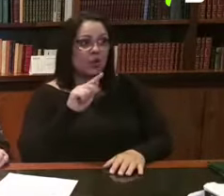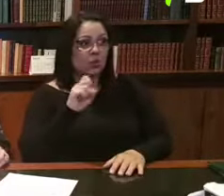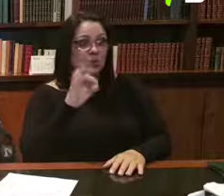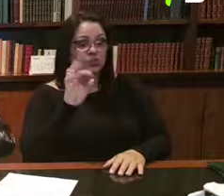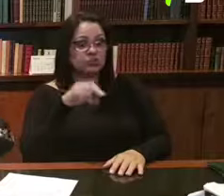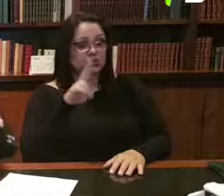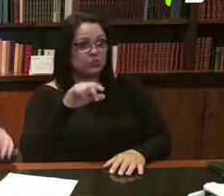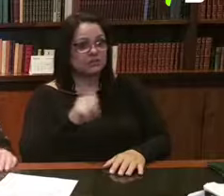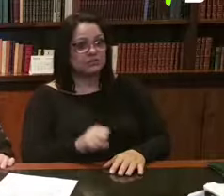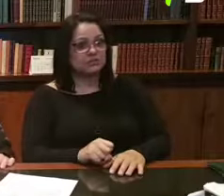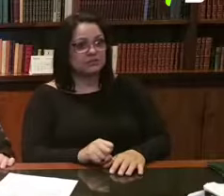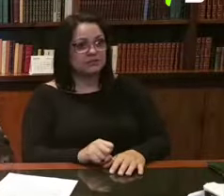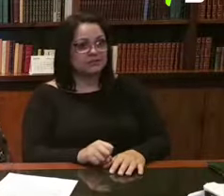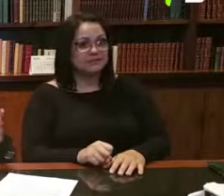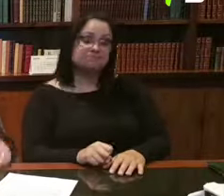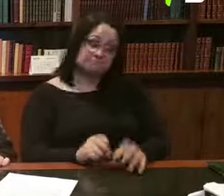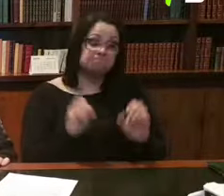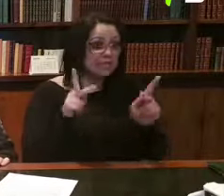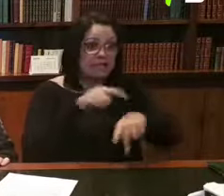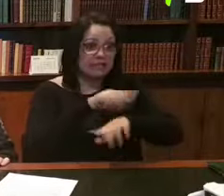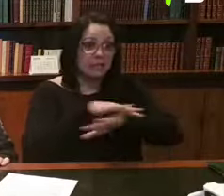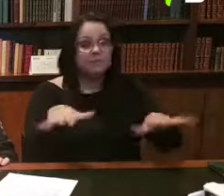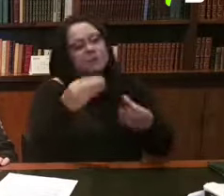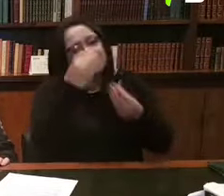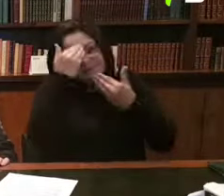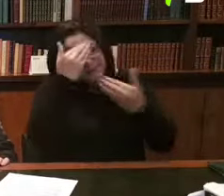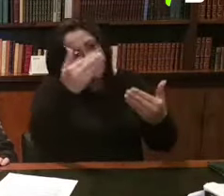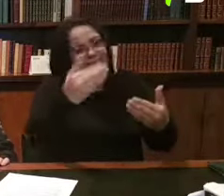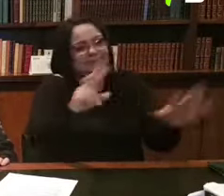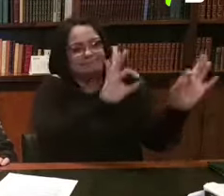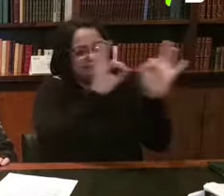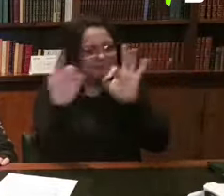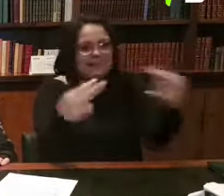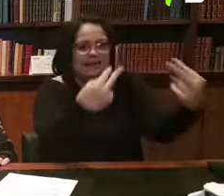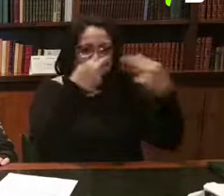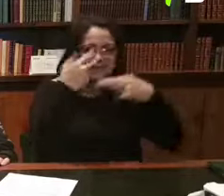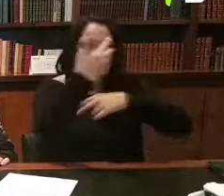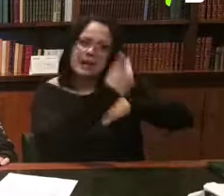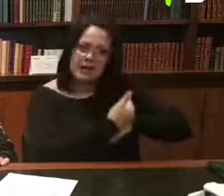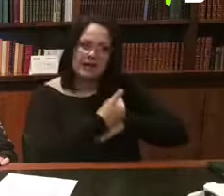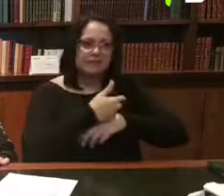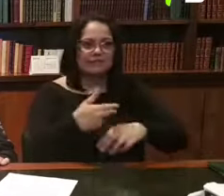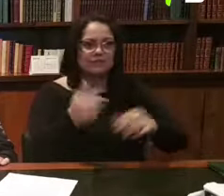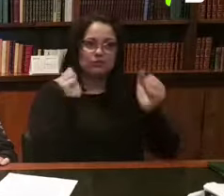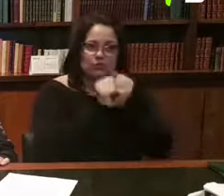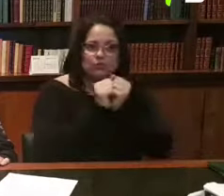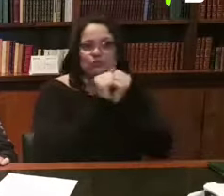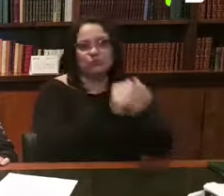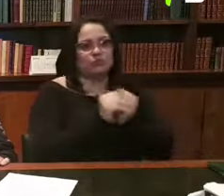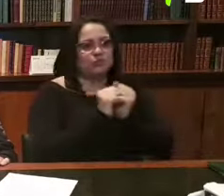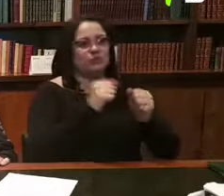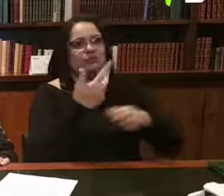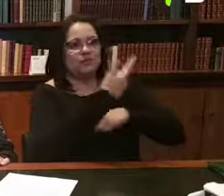música sua com seu time eu falei então muito obrigado pela pela pela pela presença pela acompanhar